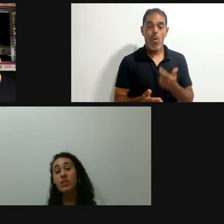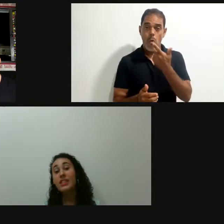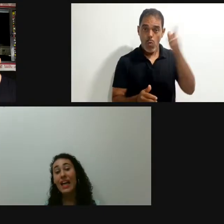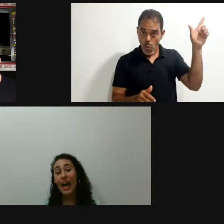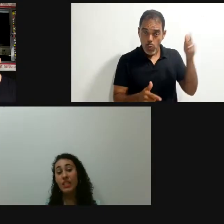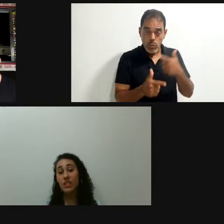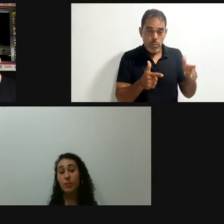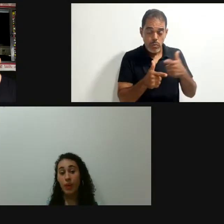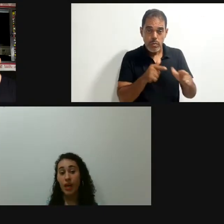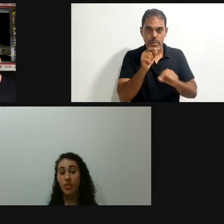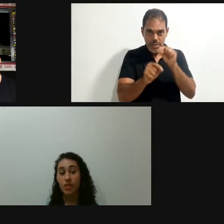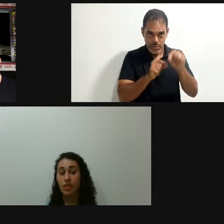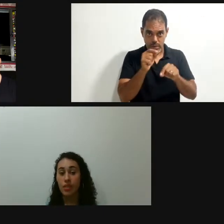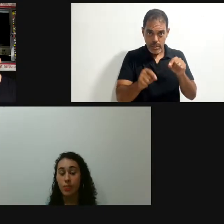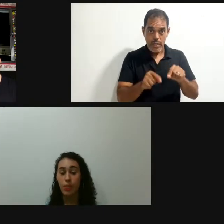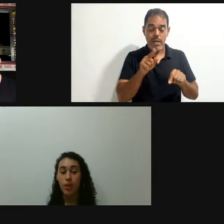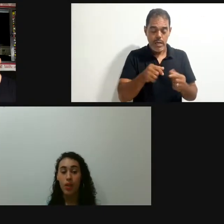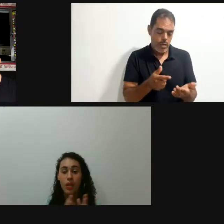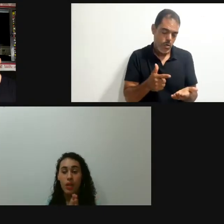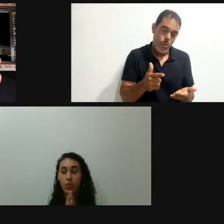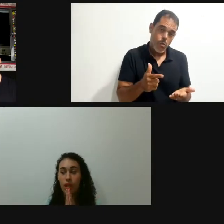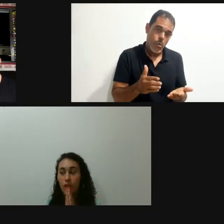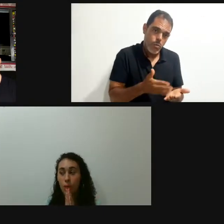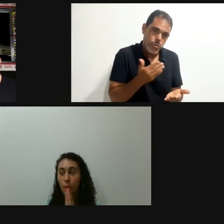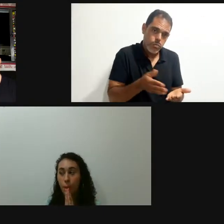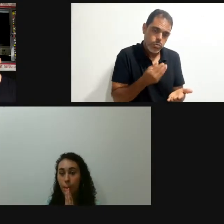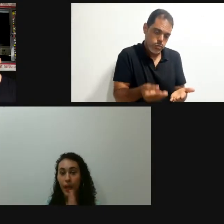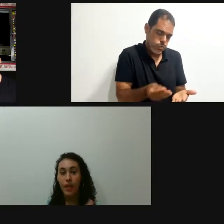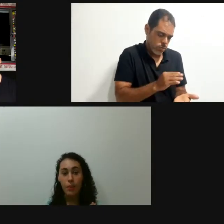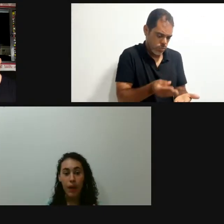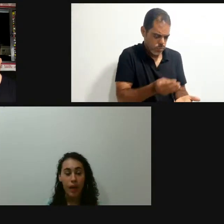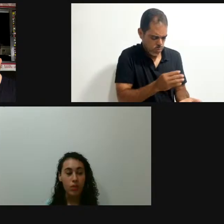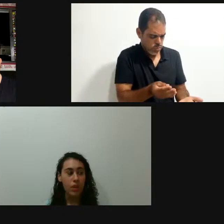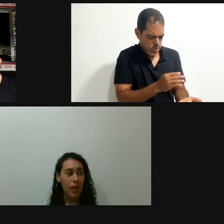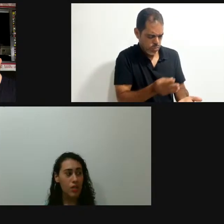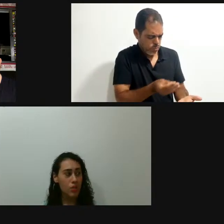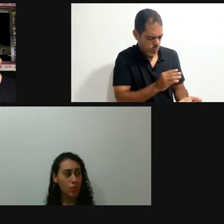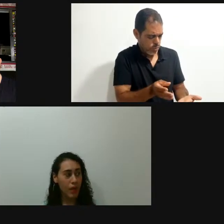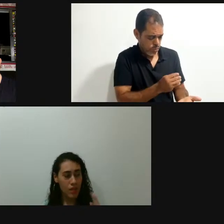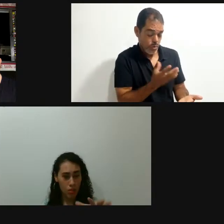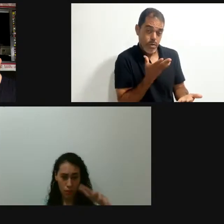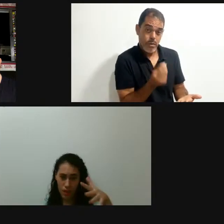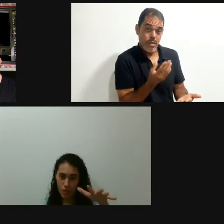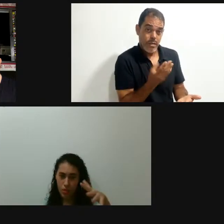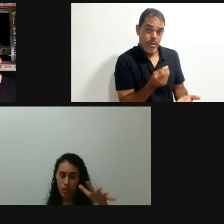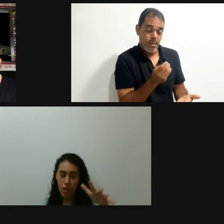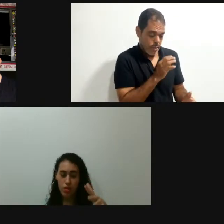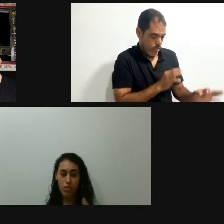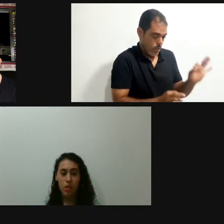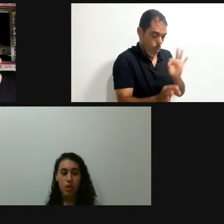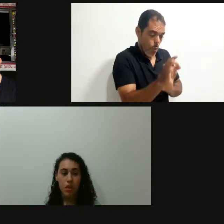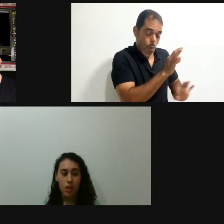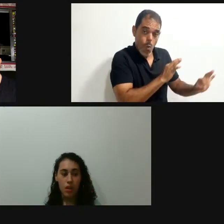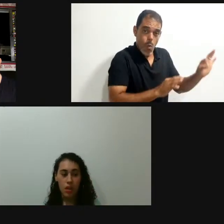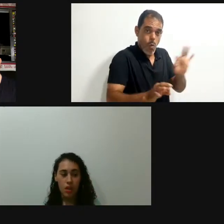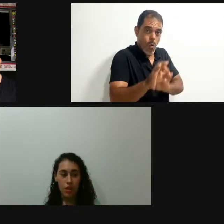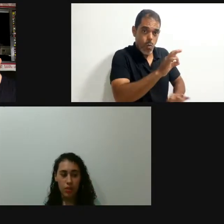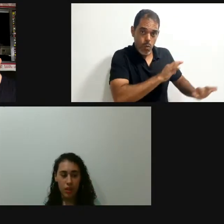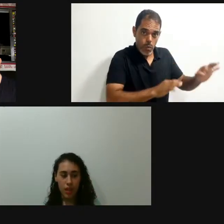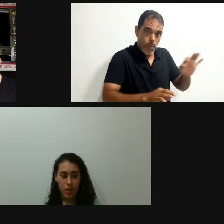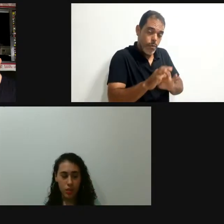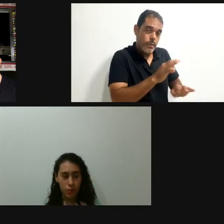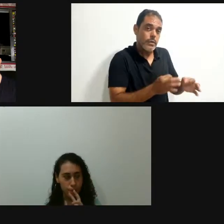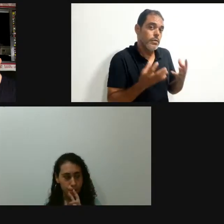a quantidade de páginas que eu tenho para limpar. No caso, mais ou menos, eu acho que